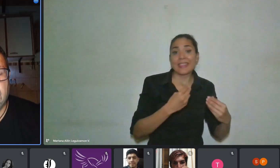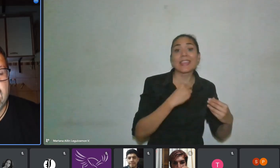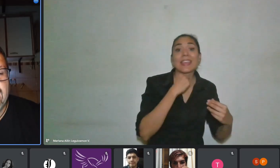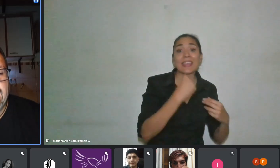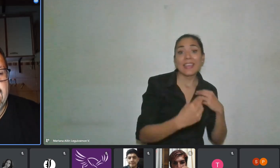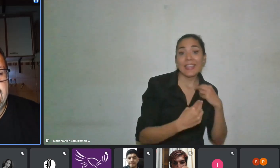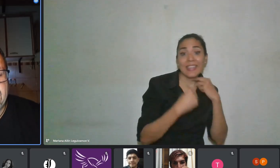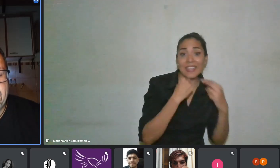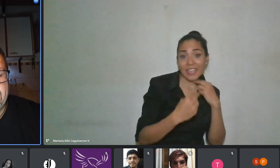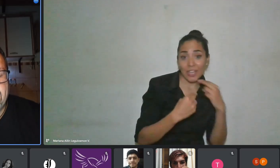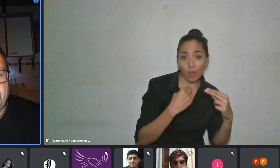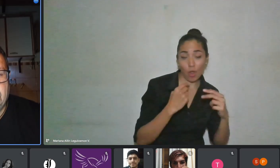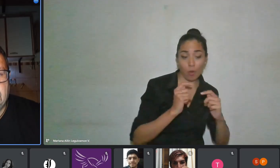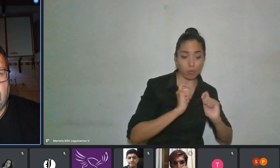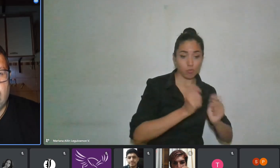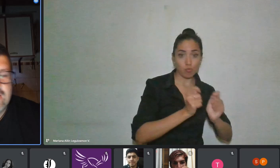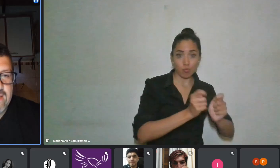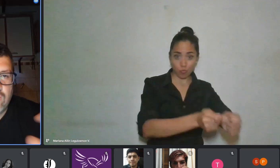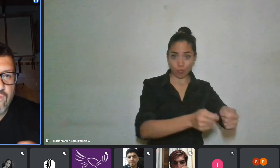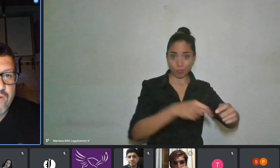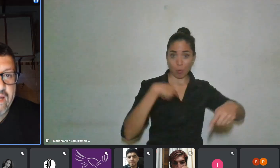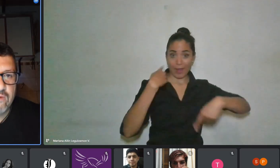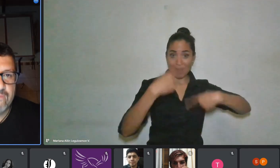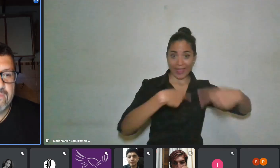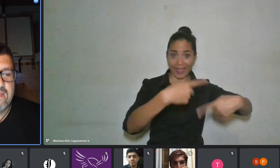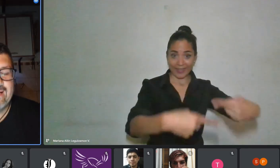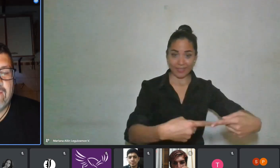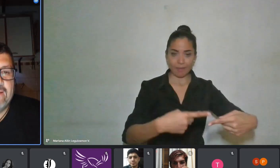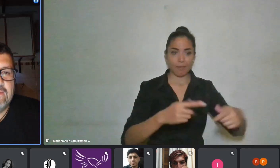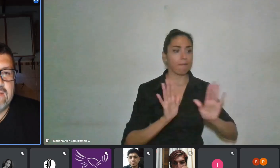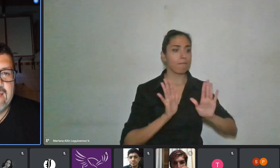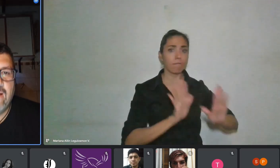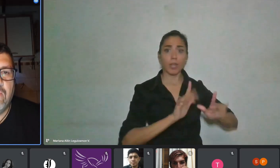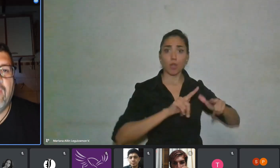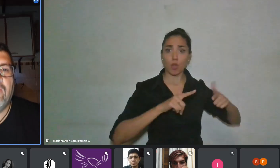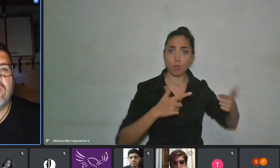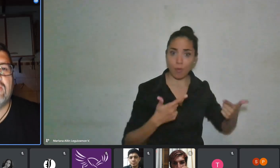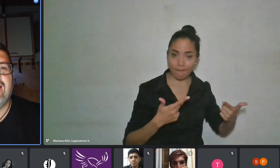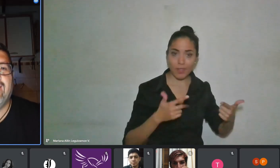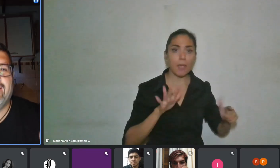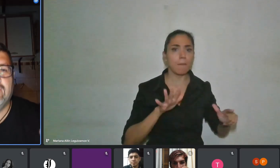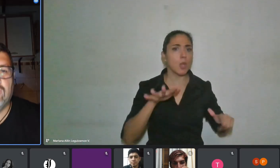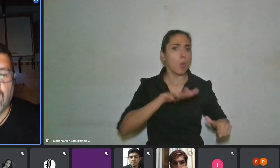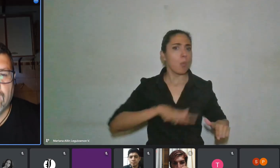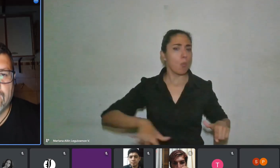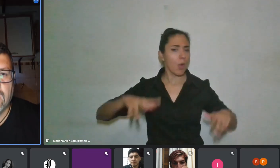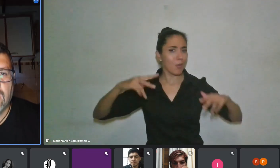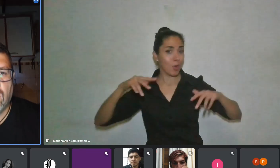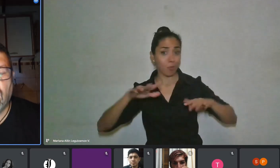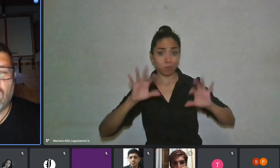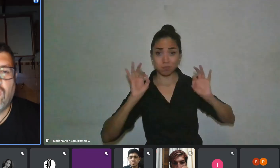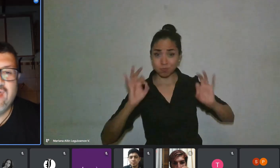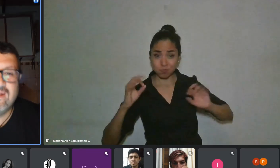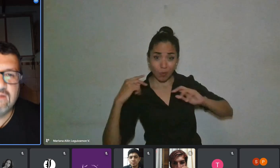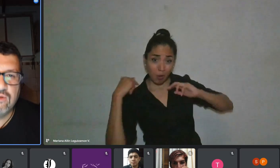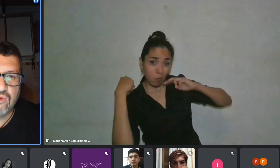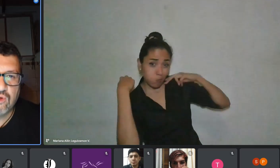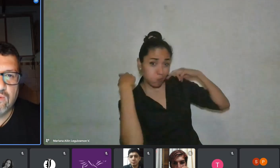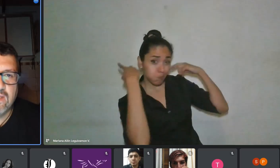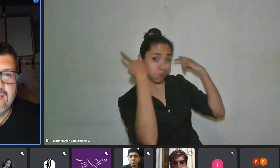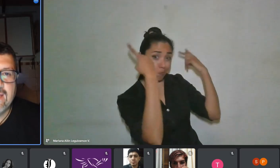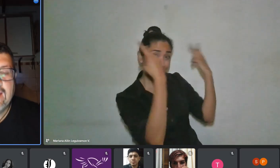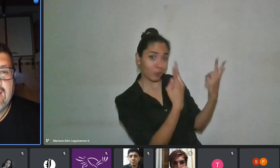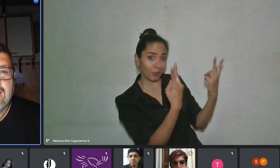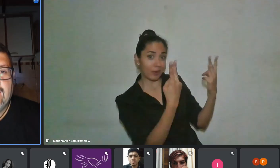azul, no tenían un freno y de repente el pueblo se levantó, los